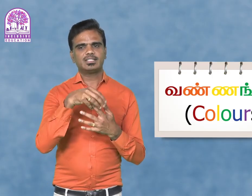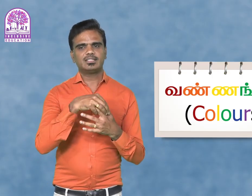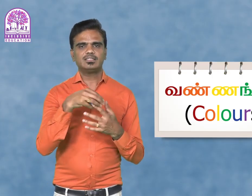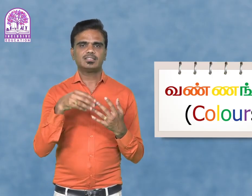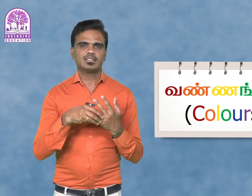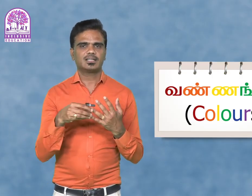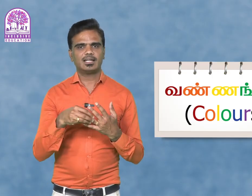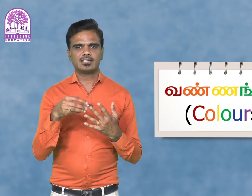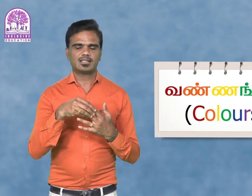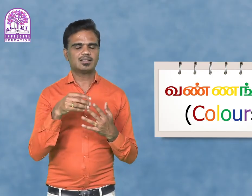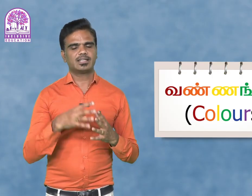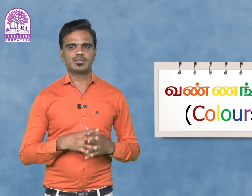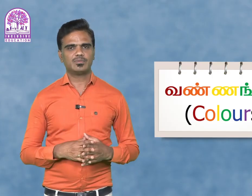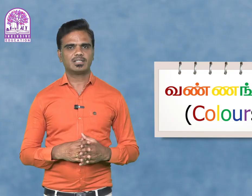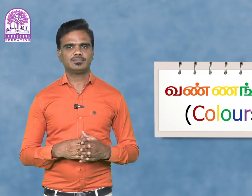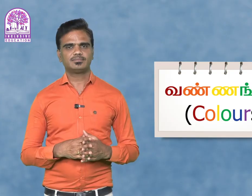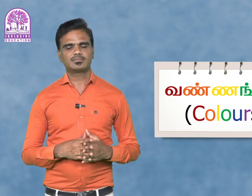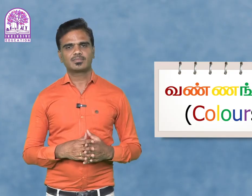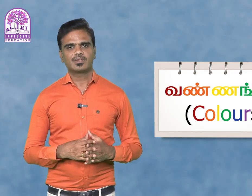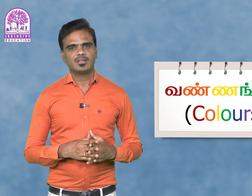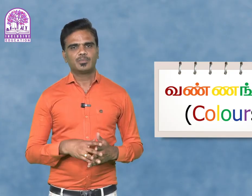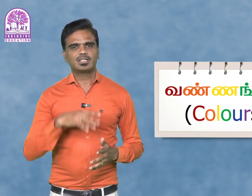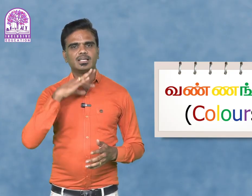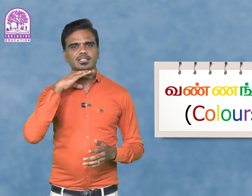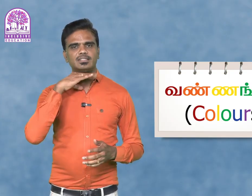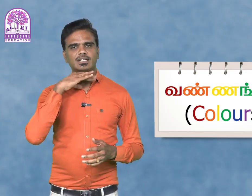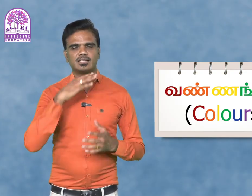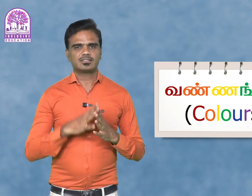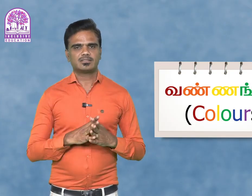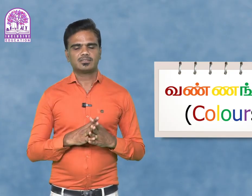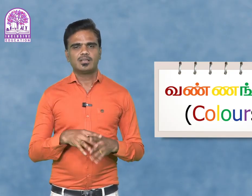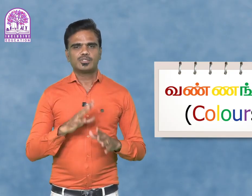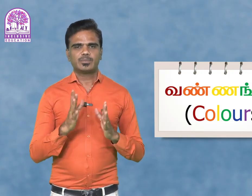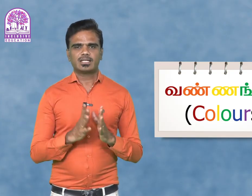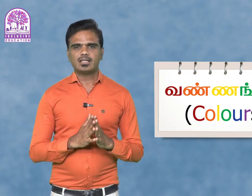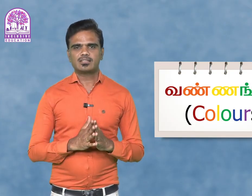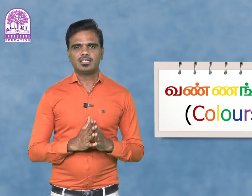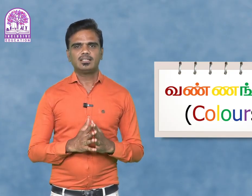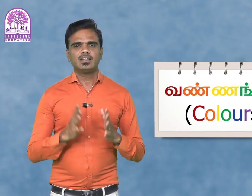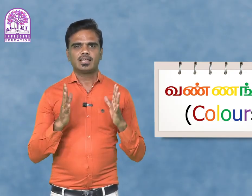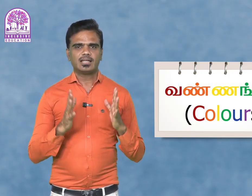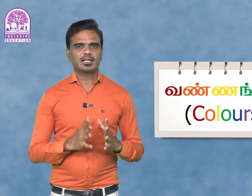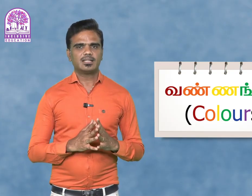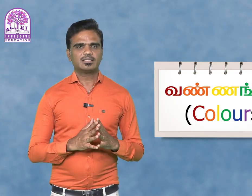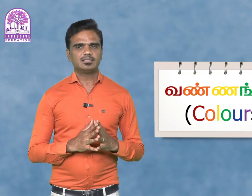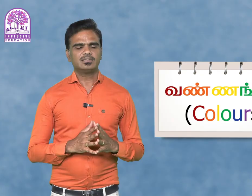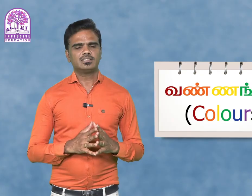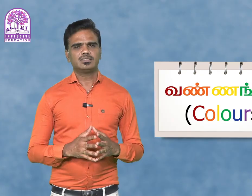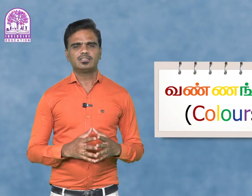என்னது? கலர்ஸ்க்கான சைனாக சொல்லுவாங்க. புரியுதுங்களா? இதுவே கலர்ஸ். ஸோ இப்போ இந்த கலர்ஸில் என்னென்ன கலர் இருக்குது,